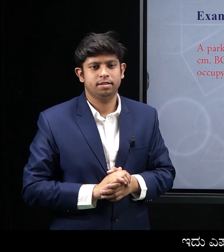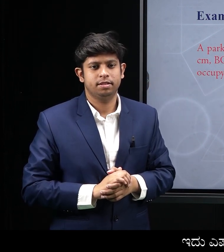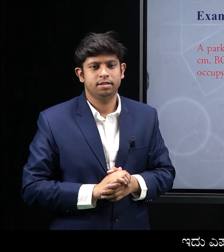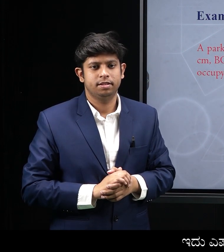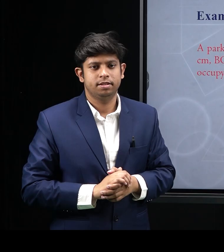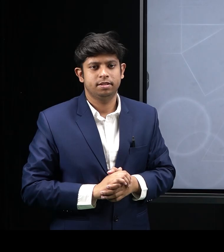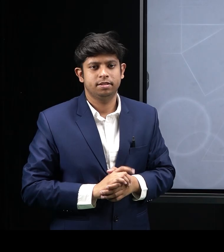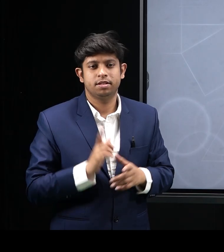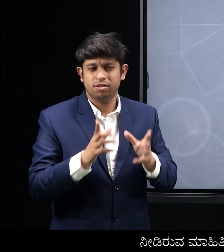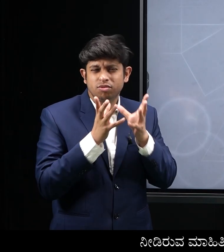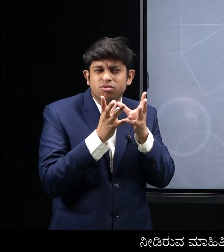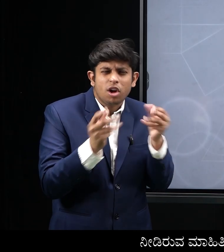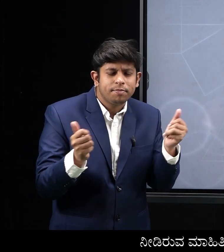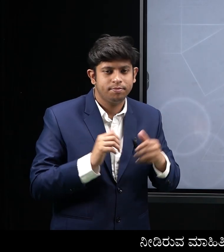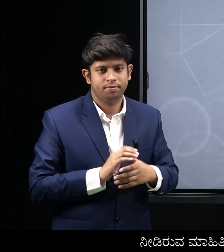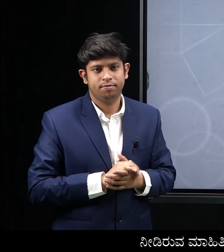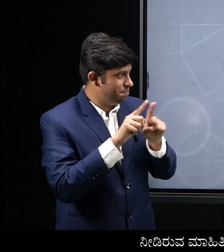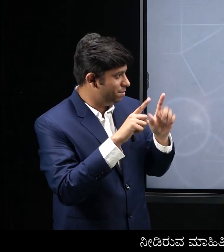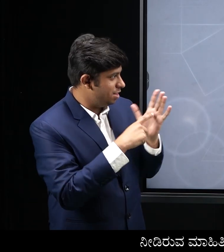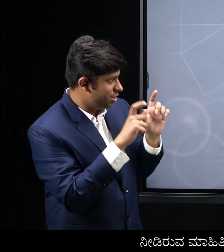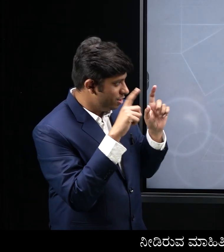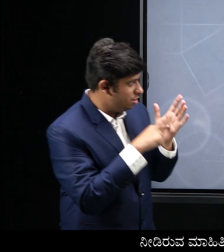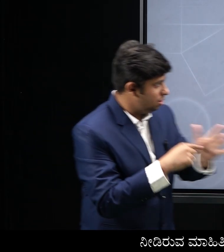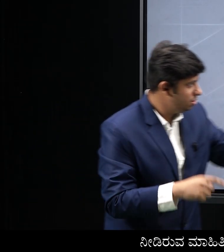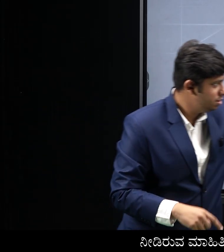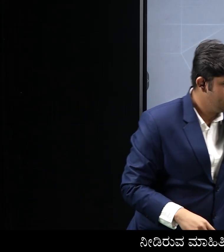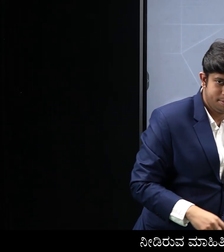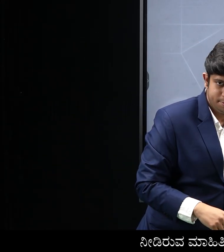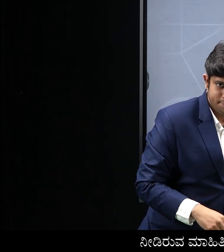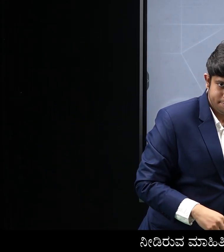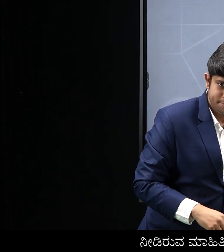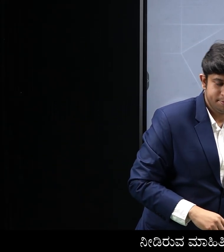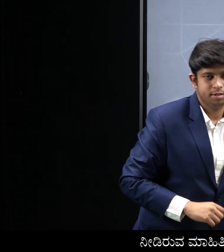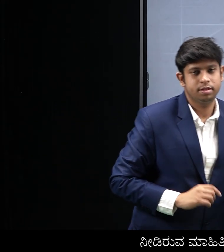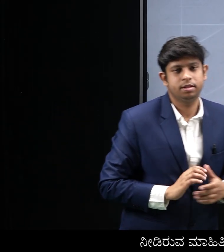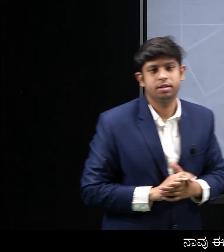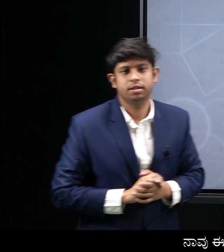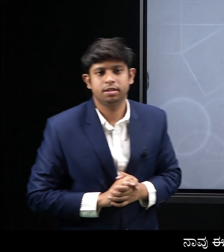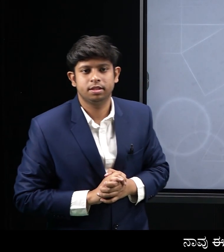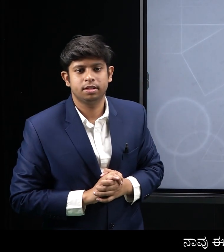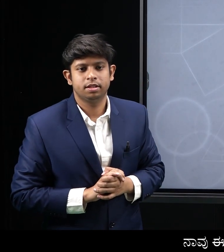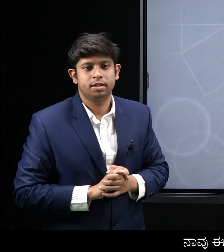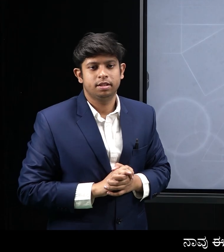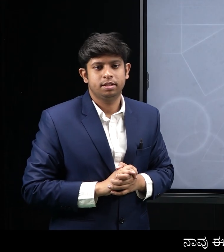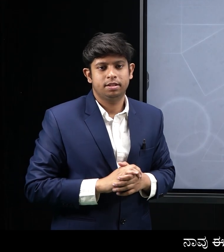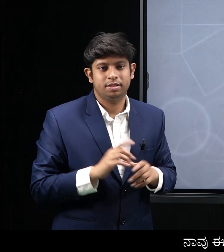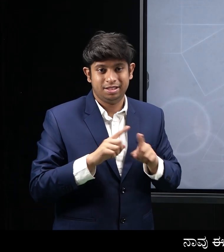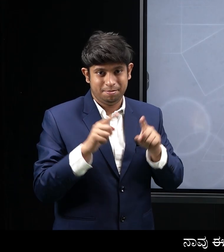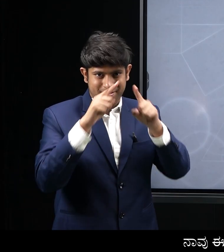ಆಕ್ರಮಿಸುತ್ತದೆ. ಪರಿಹಾರ: ನೀಡಿರುವ ಮಾಹಿತಿಯ ಪ್ರಕಾರವು ನಾವು ಆಕೃತಿಯನ್ನು ಚಿತ್ರಿಸಿದರೆ ನಾವು ಆ ಕೆಳಗಿನ ಚಿತ್ರವನ್ನು